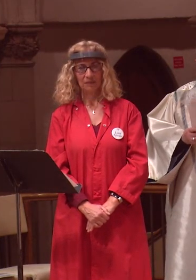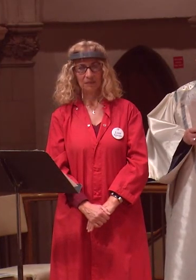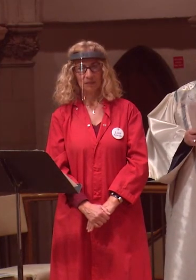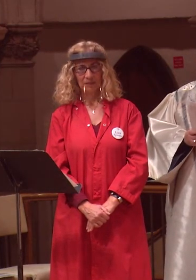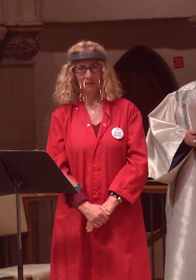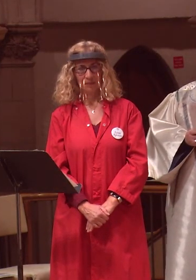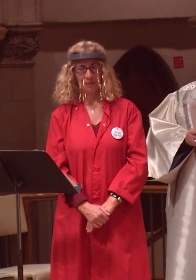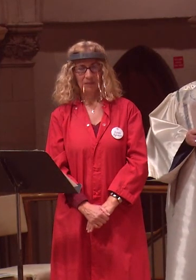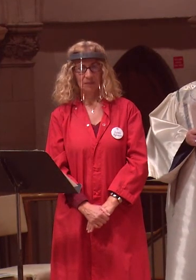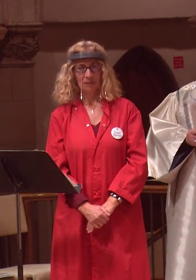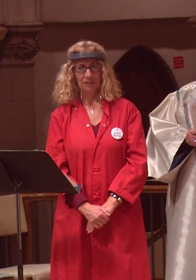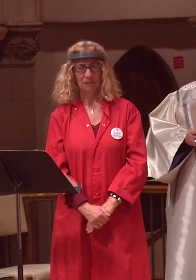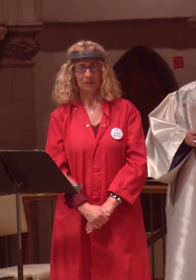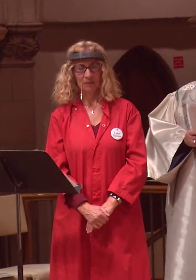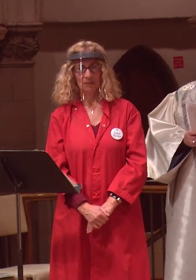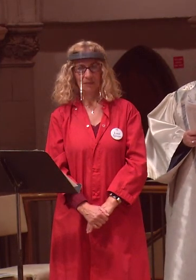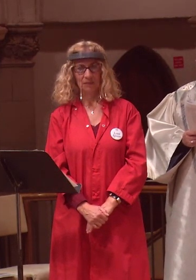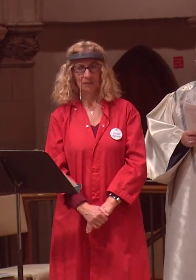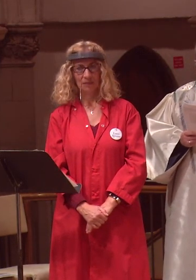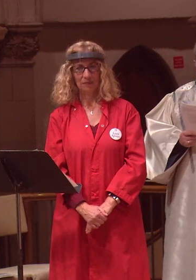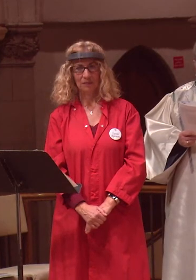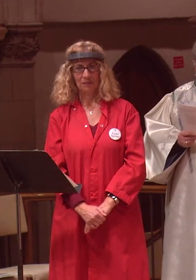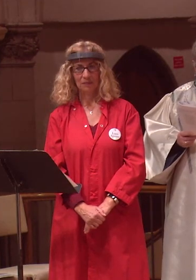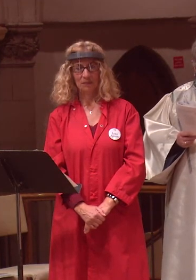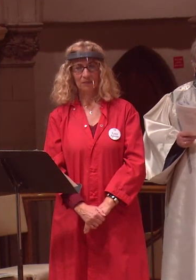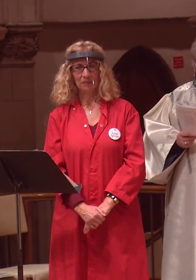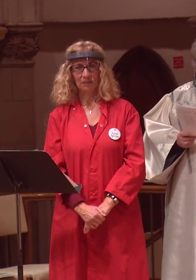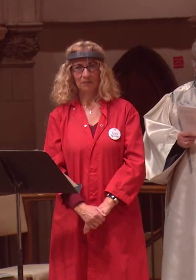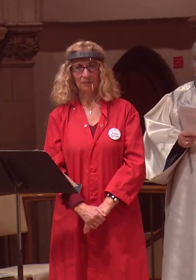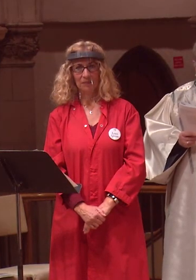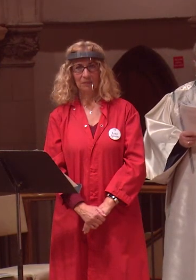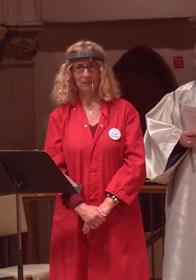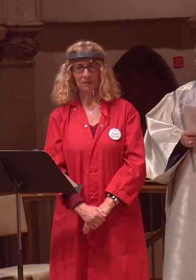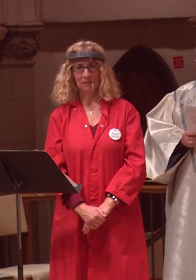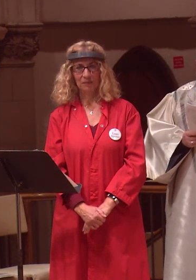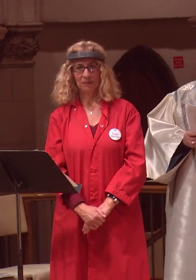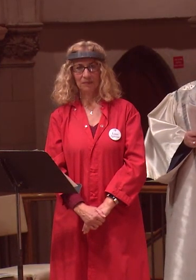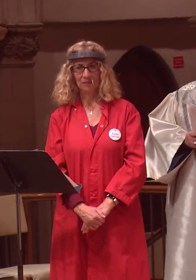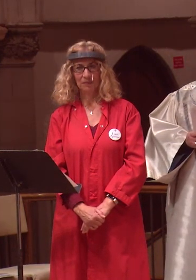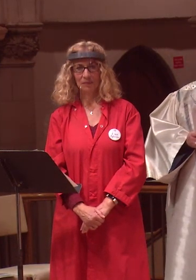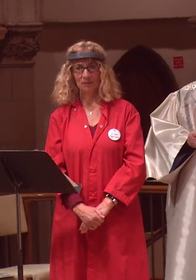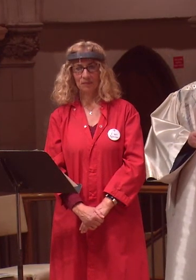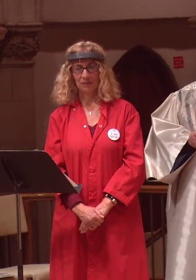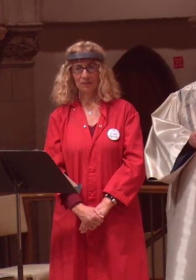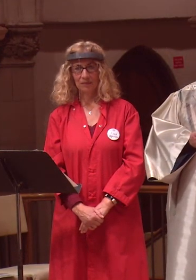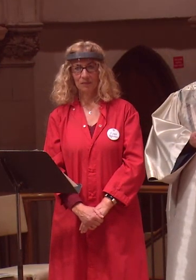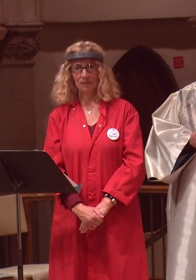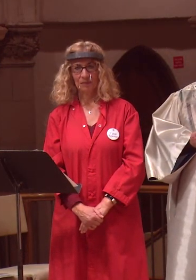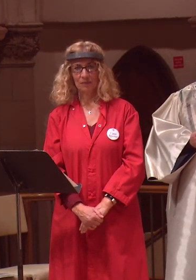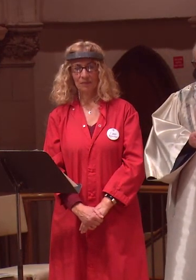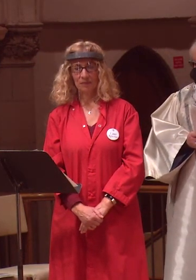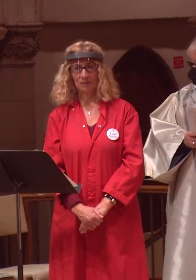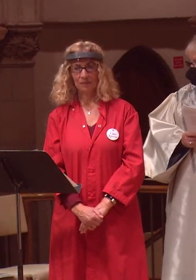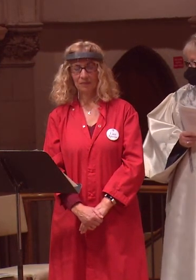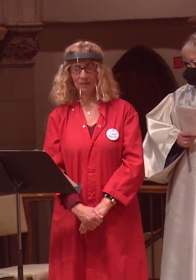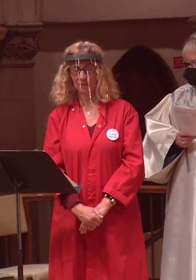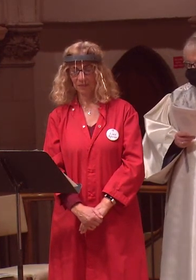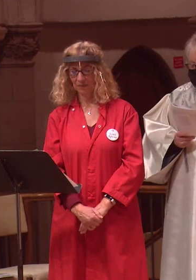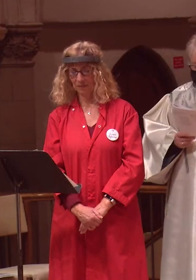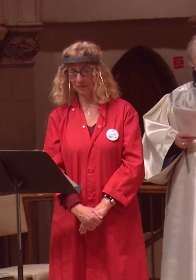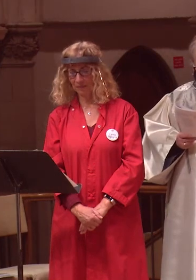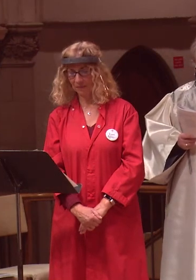encubierto, purifica los pensamientos de nuestros corazones con la inspiración de tu Santo Espíritu, para